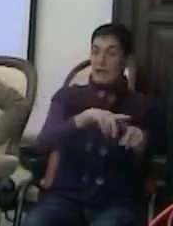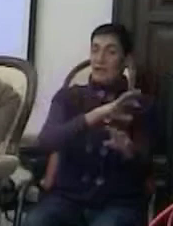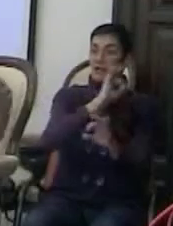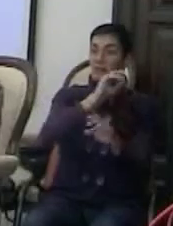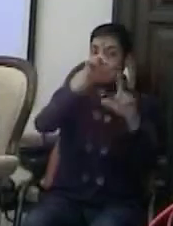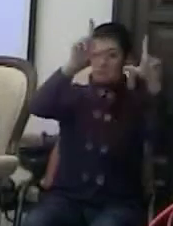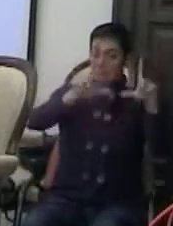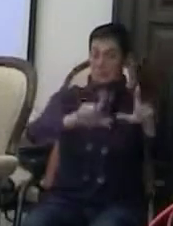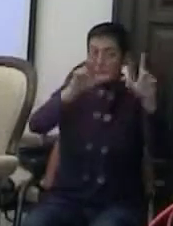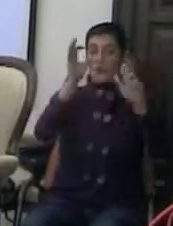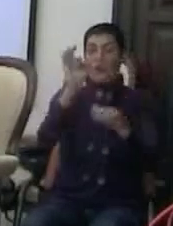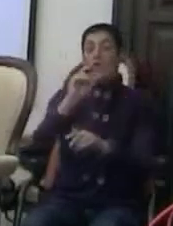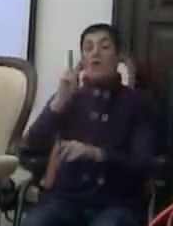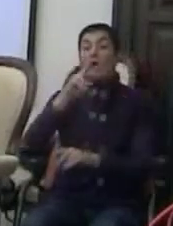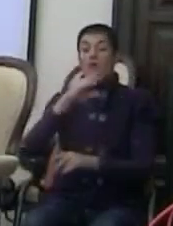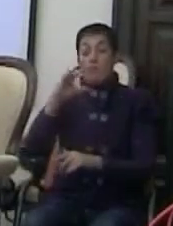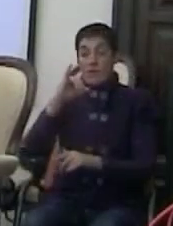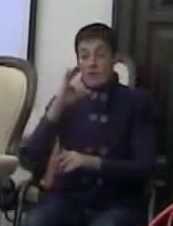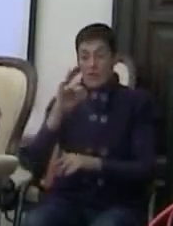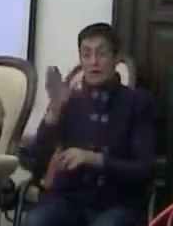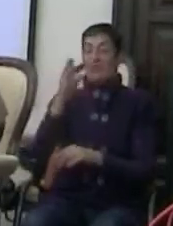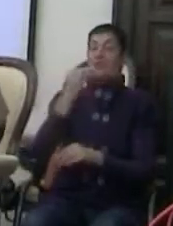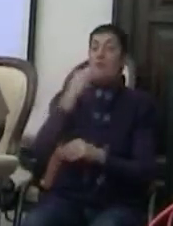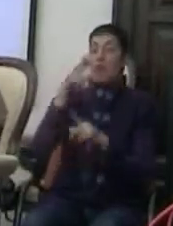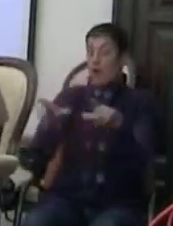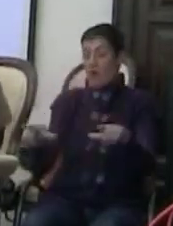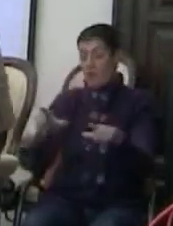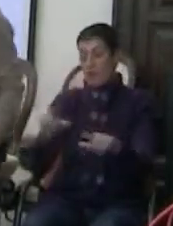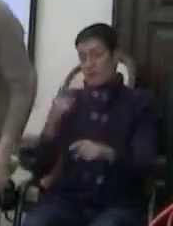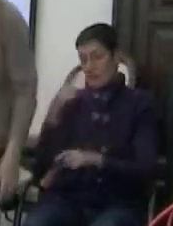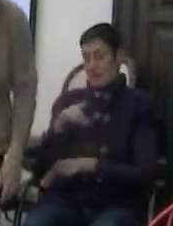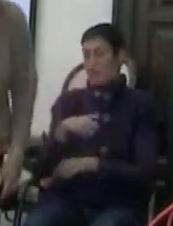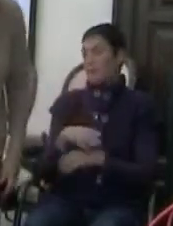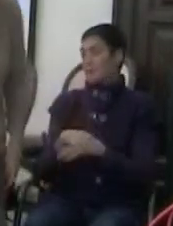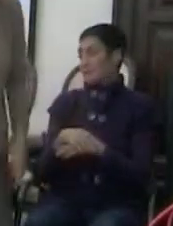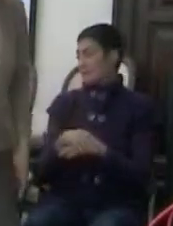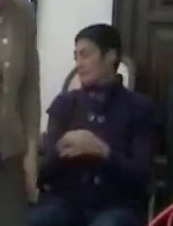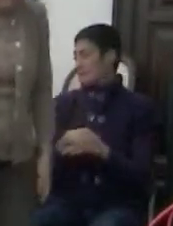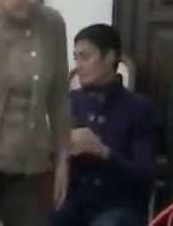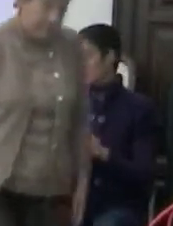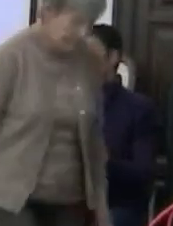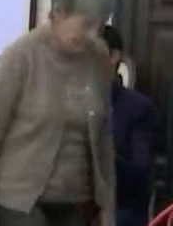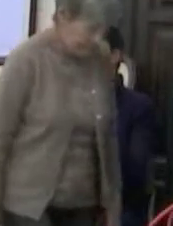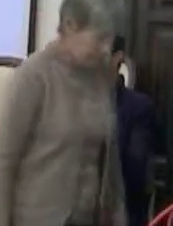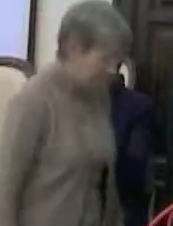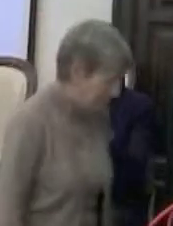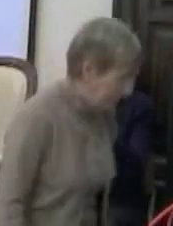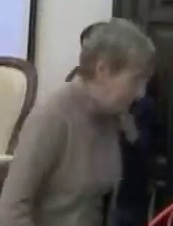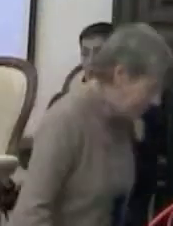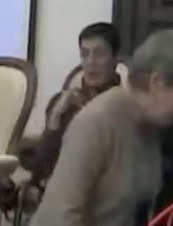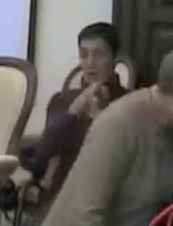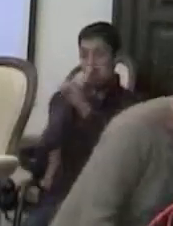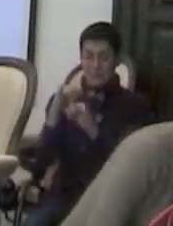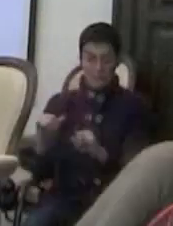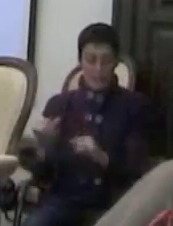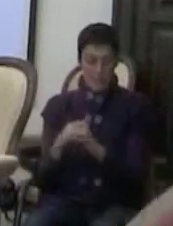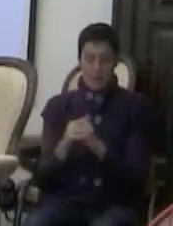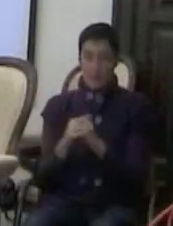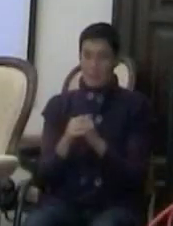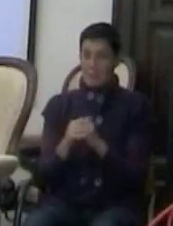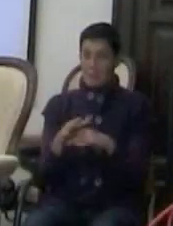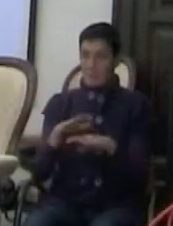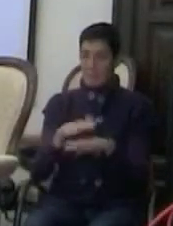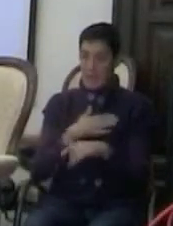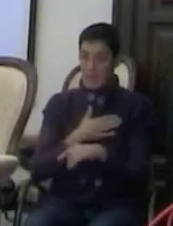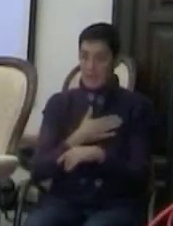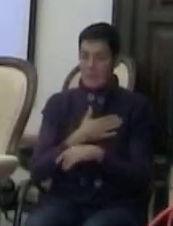y demás. Y luego está el proyecto Vacaciones en Paz, que para mí